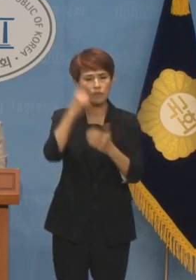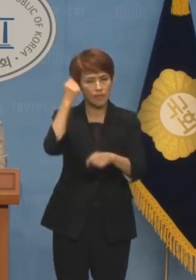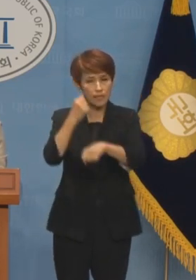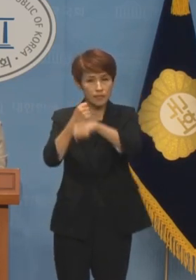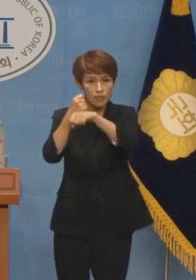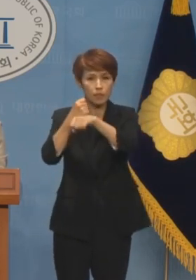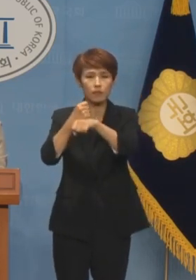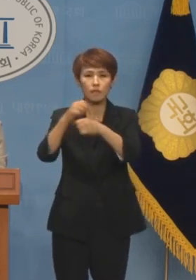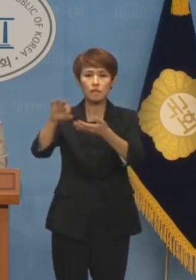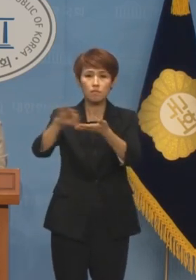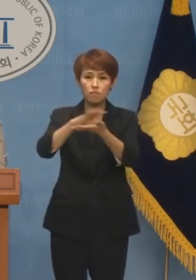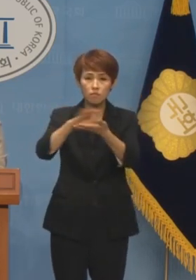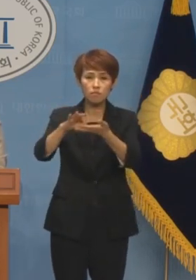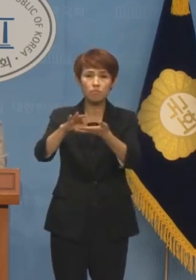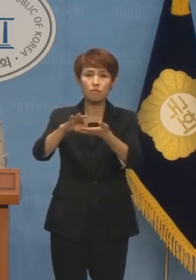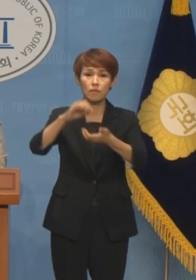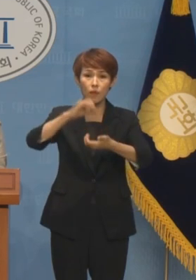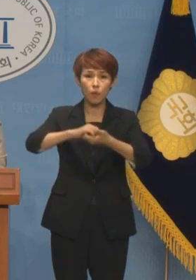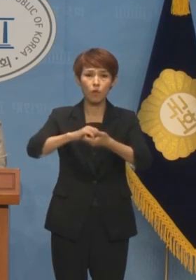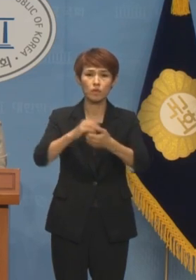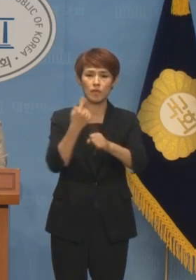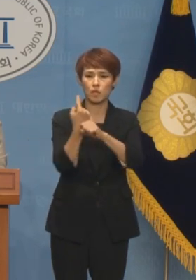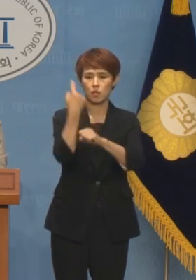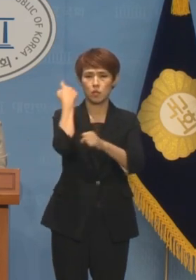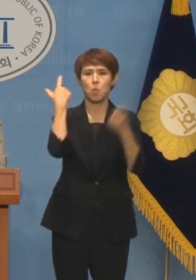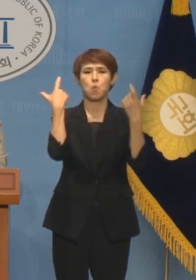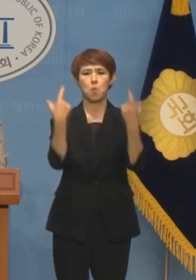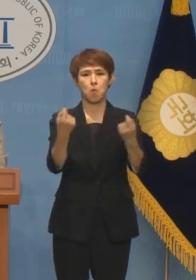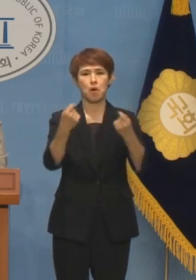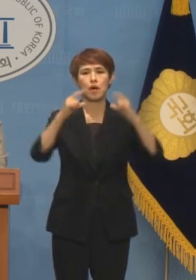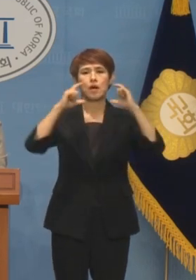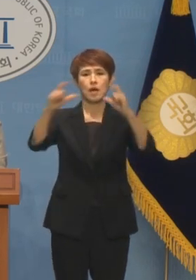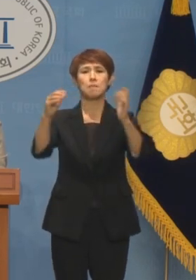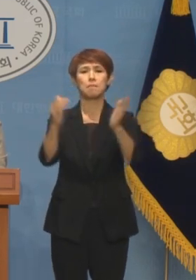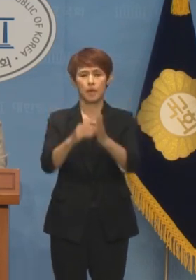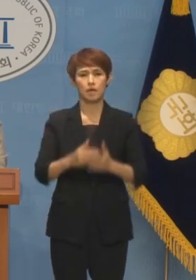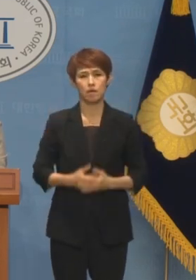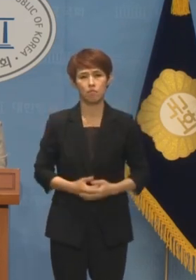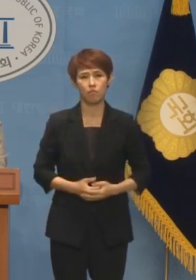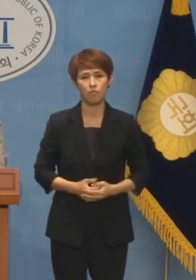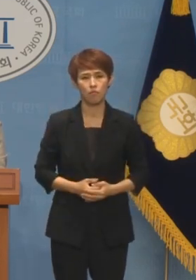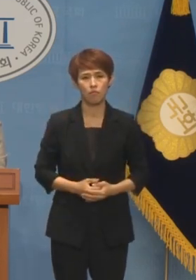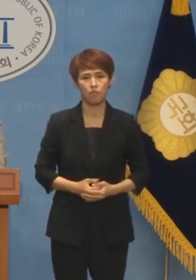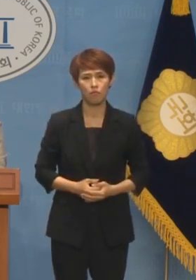예산 지출 한도를 전년 동일 수준으로 통보했다고 합니다.